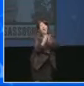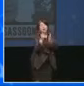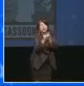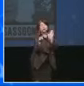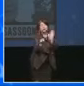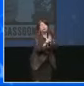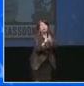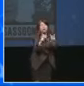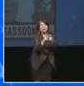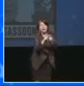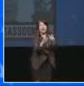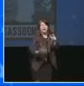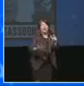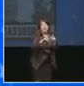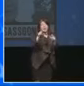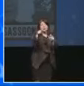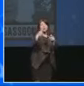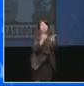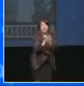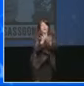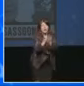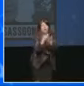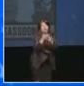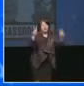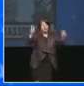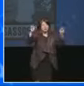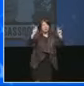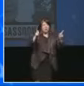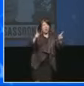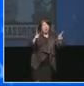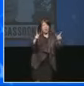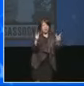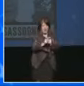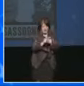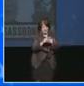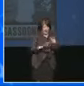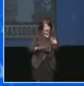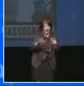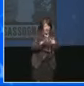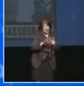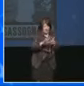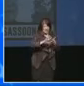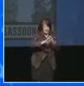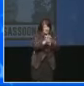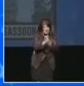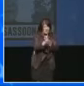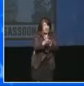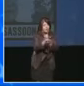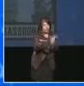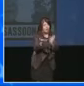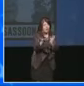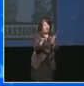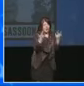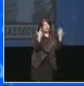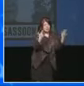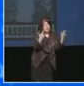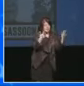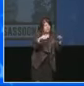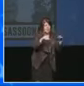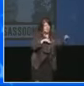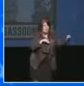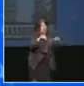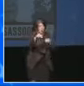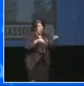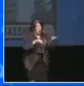significativamente intitolato come sfasciare un paese in sette mosse e questo sfascio lei lo vede anche in una